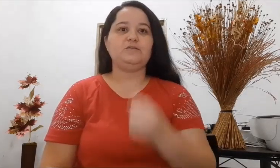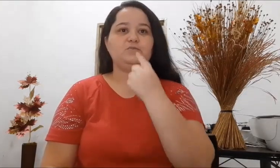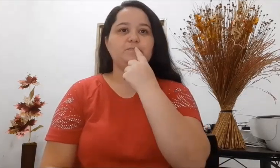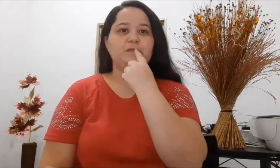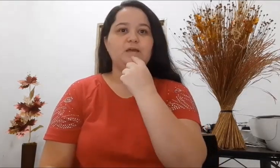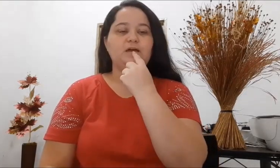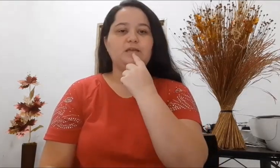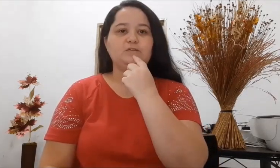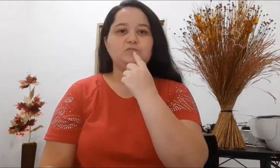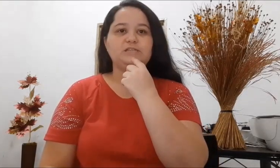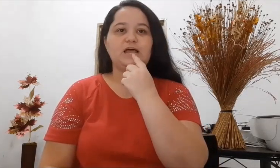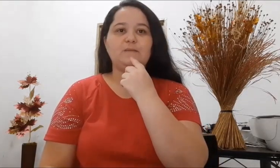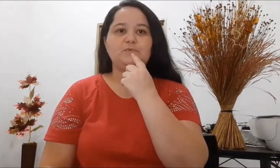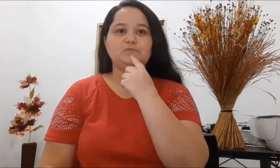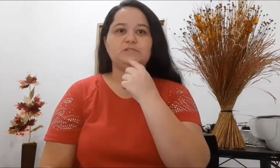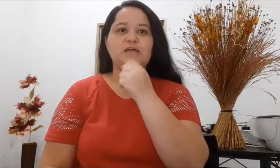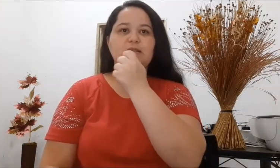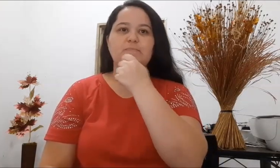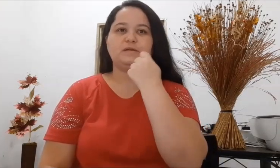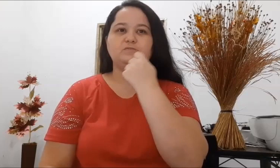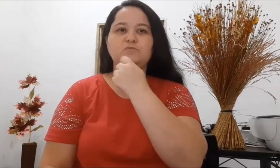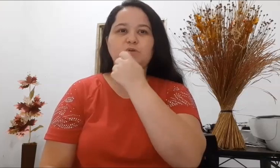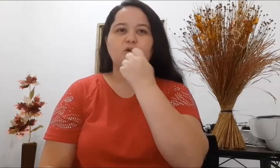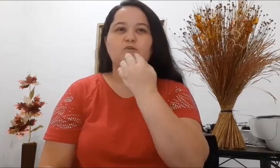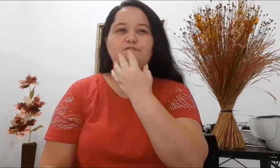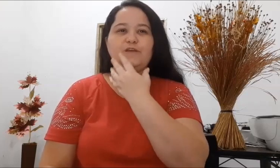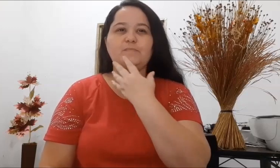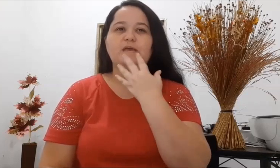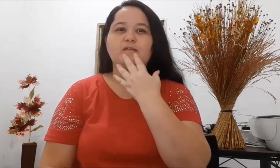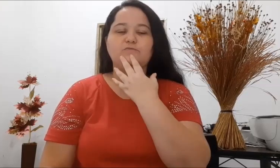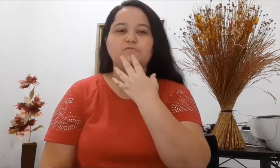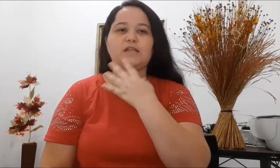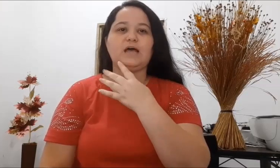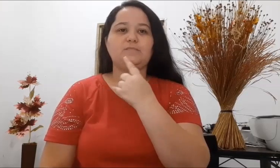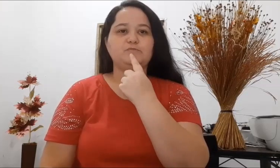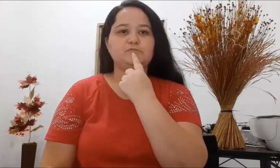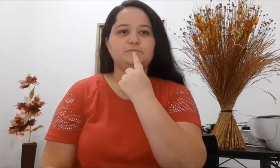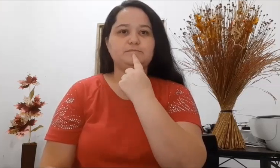Vermelho, aqui nos lábios, né? Lembrando o vermelho dos lábios.